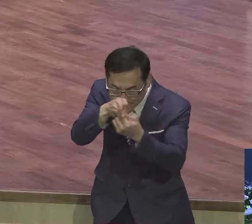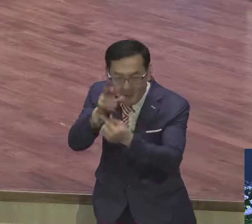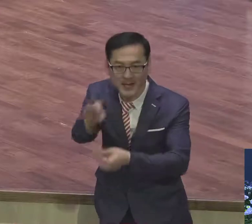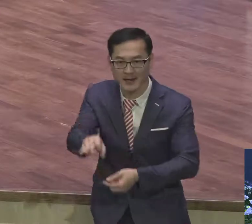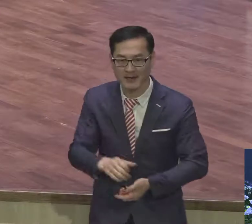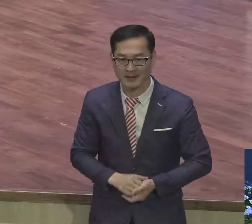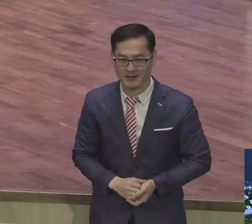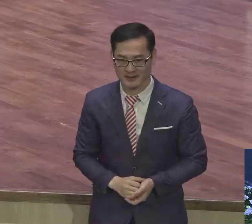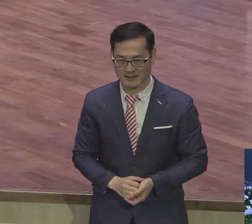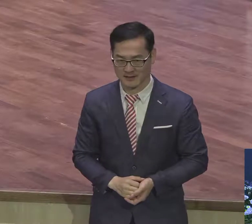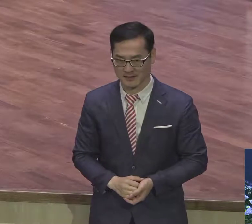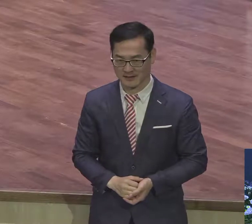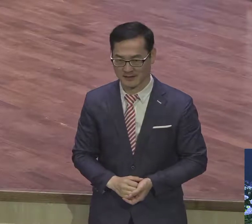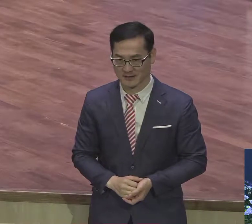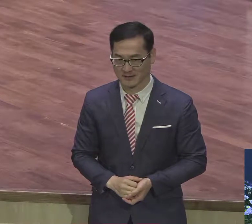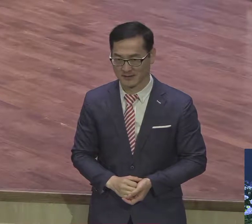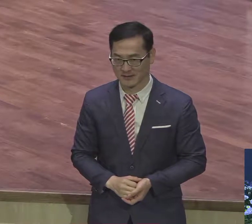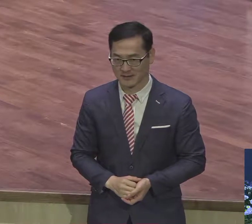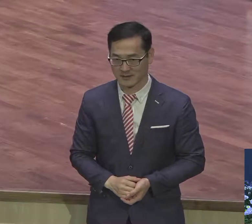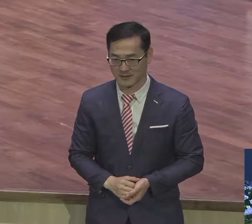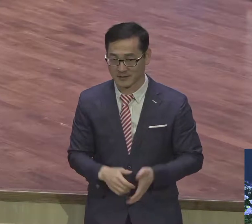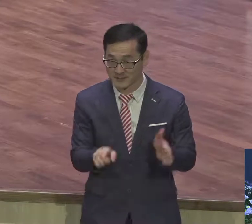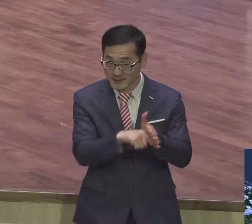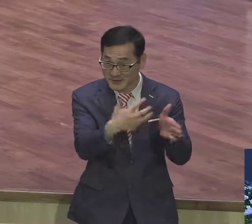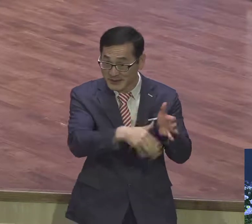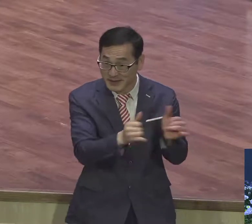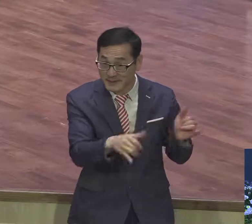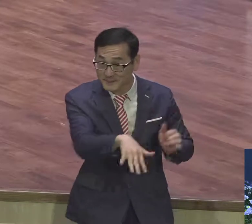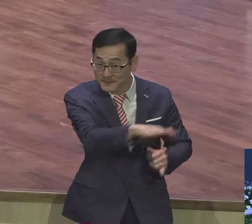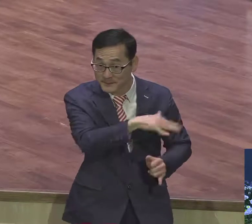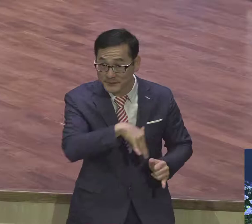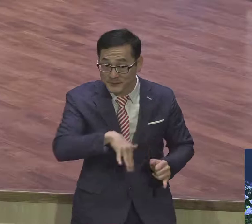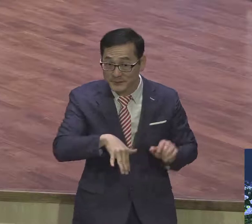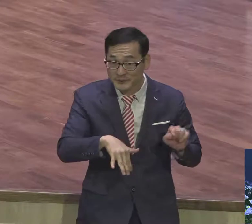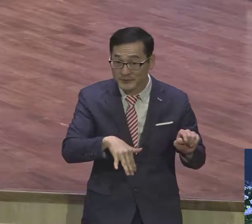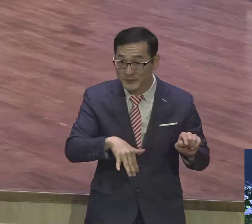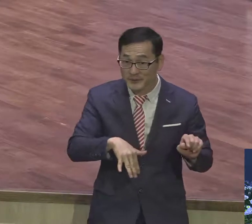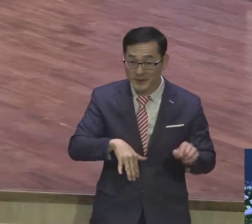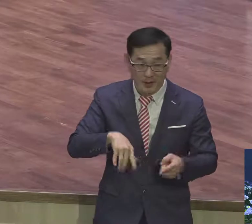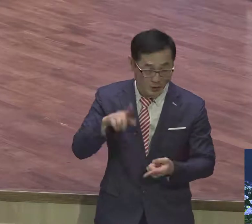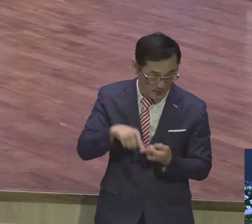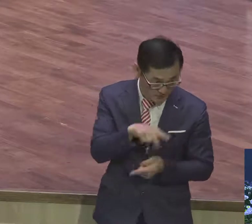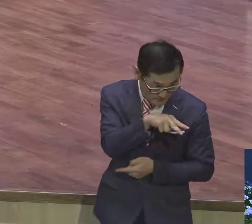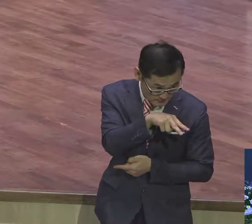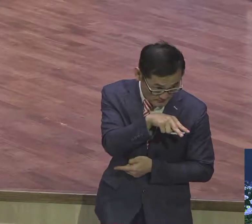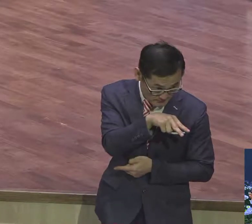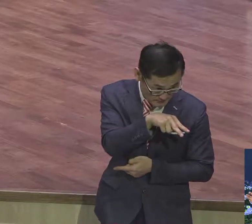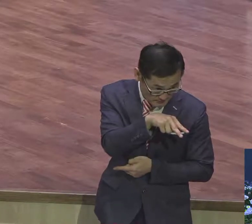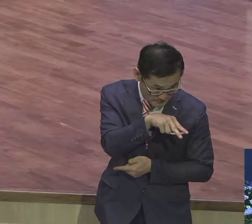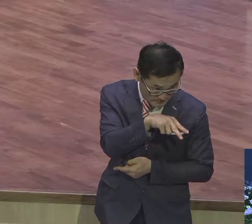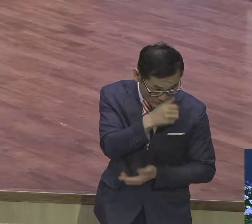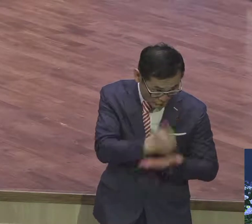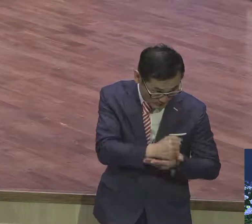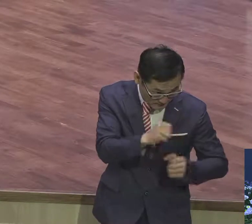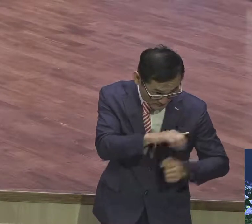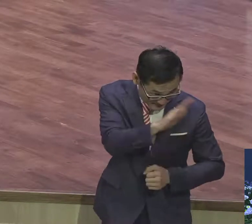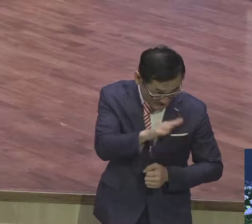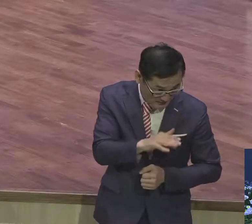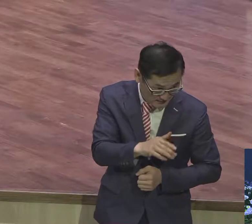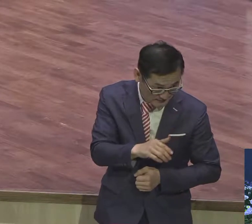그런데 불신자는요. 그대로 다 받습니다. 그대로 지은 죄 그대로 다 받습니다.